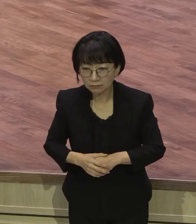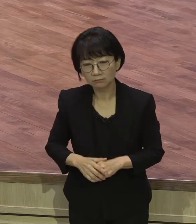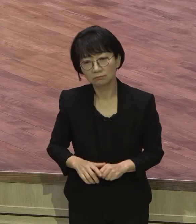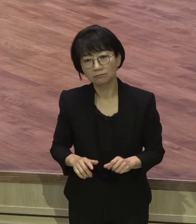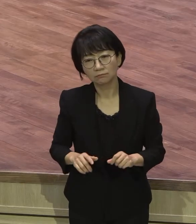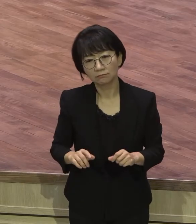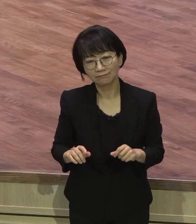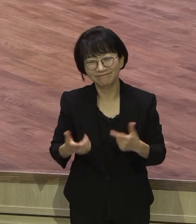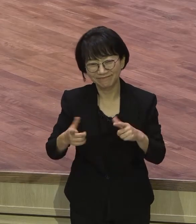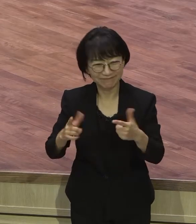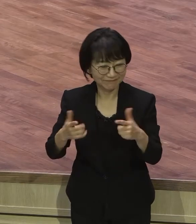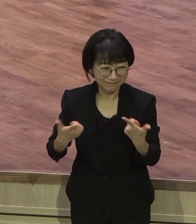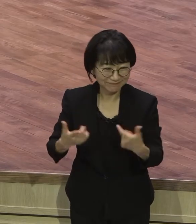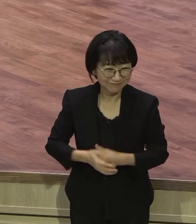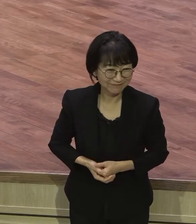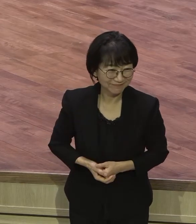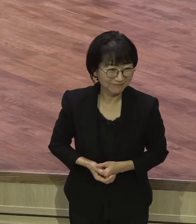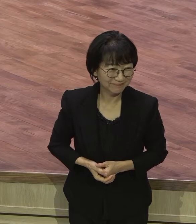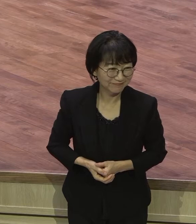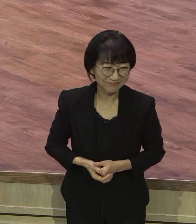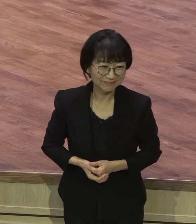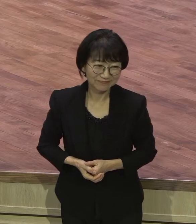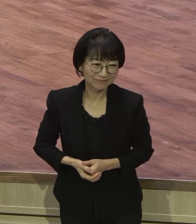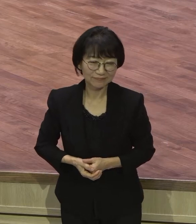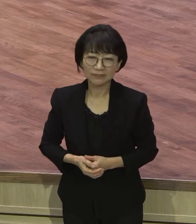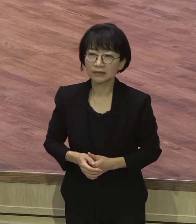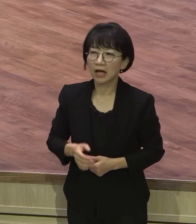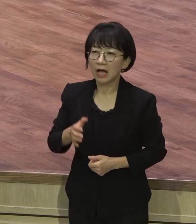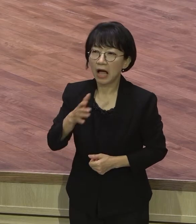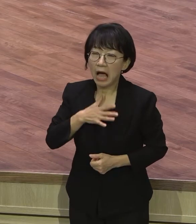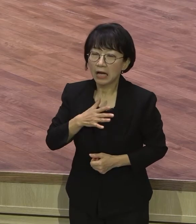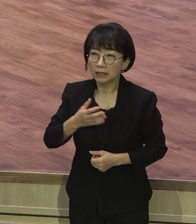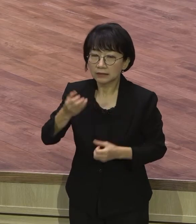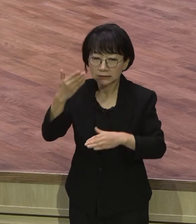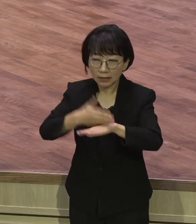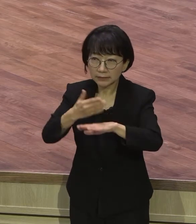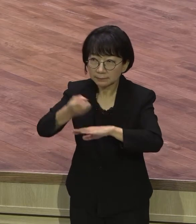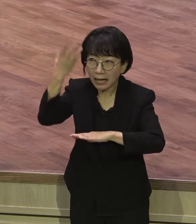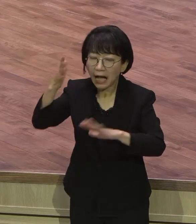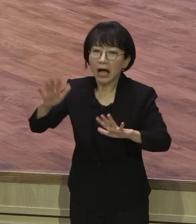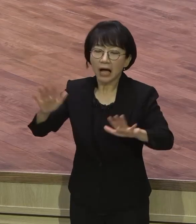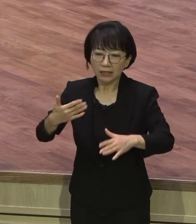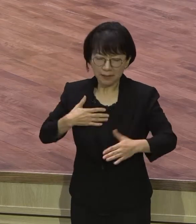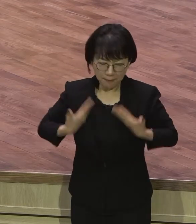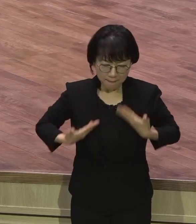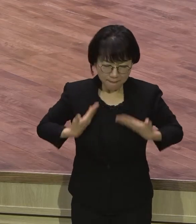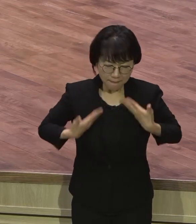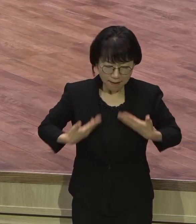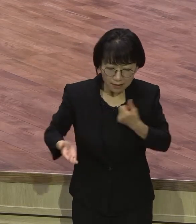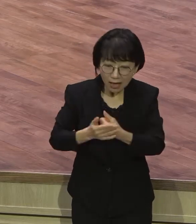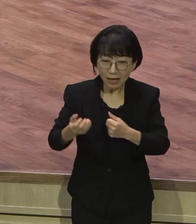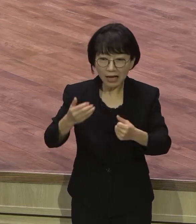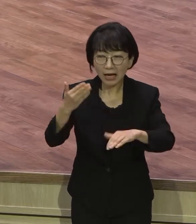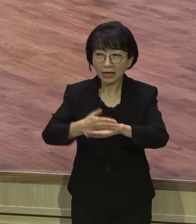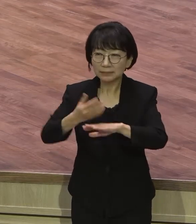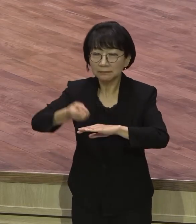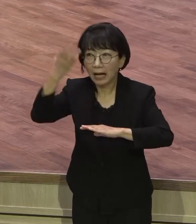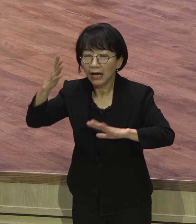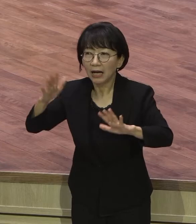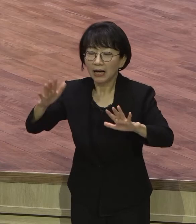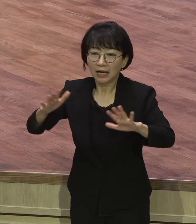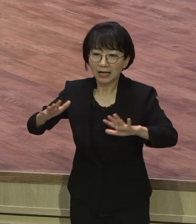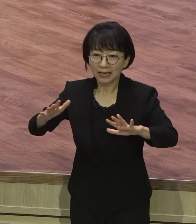나눠주느냐? 그렇습니까? 아, 내가 감사를 놓쳤구나. 정신없이 살다 보니까 내가 하나님 앞에